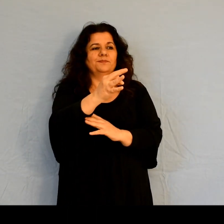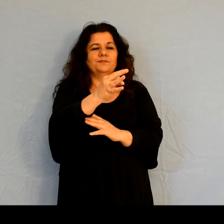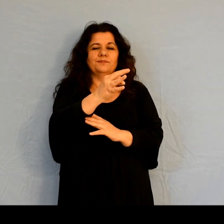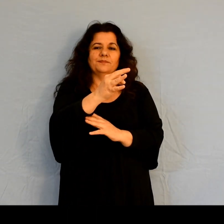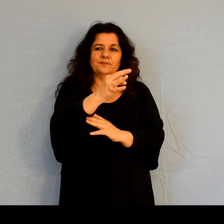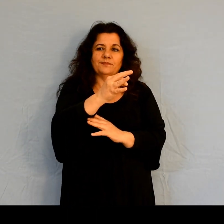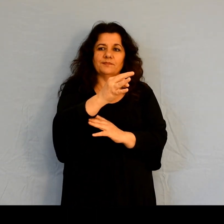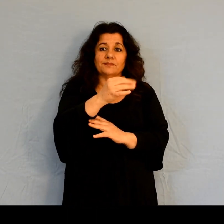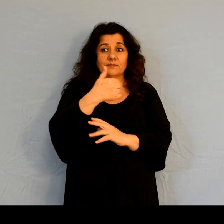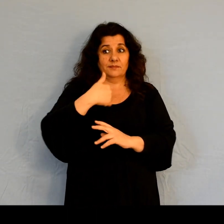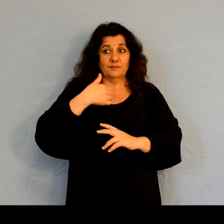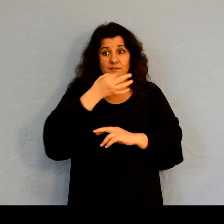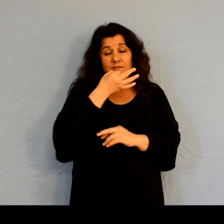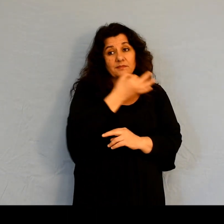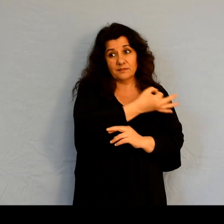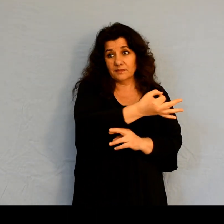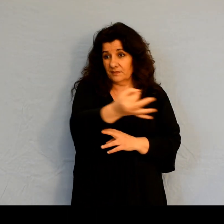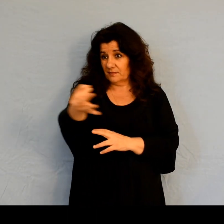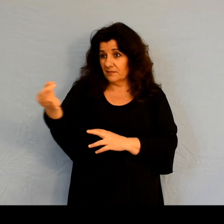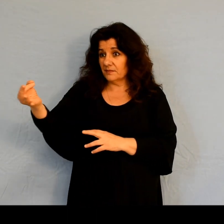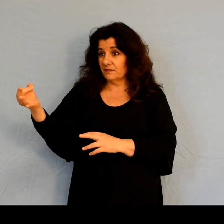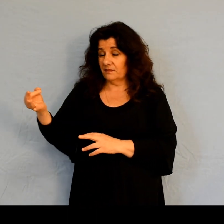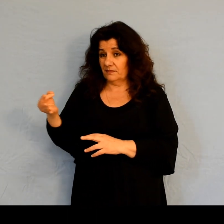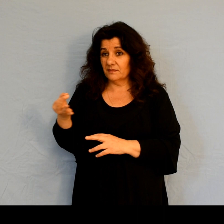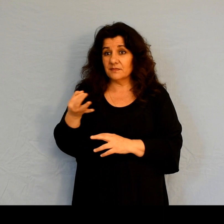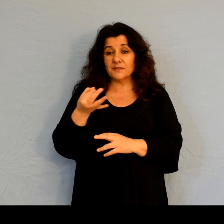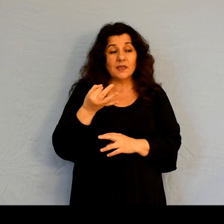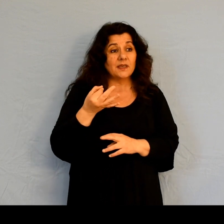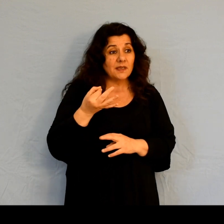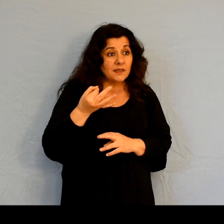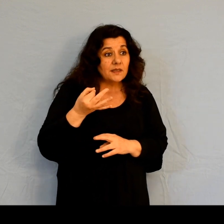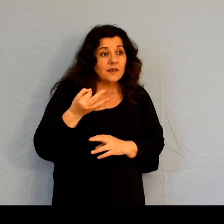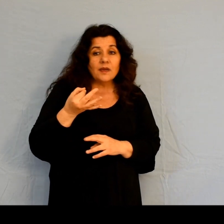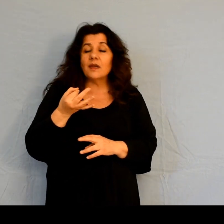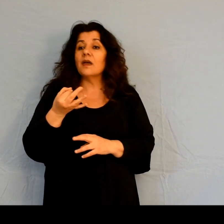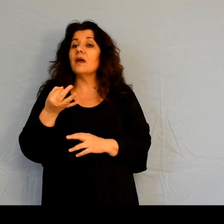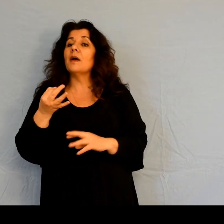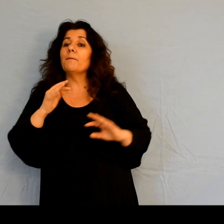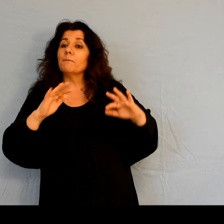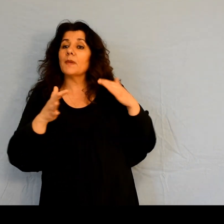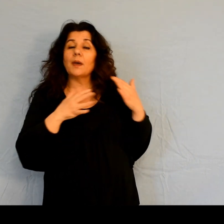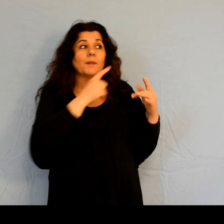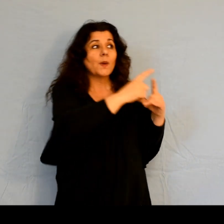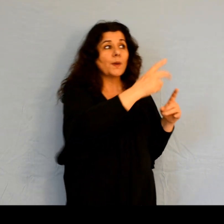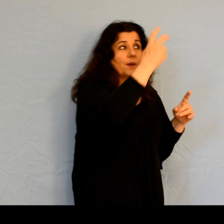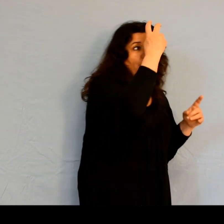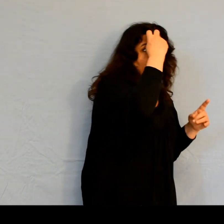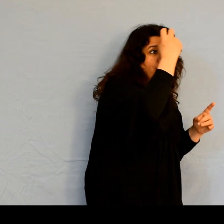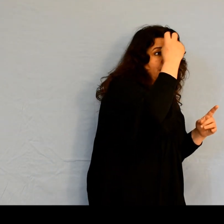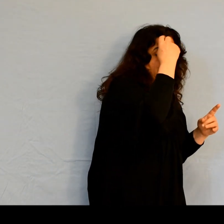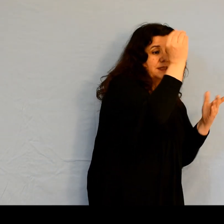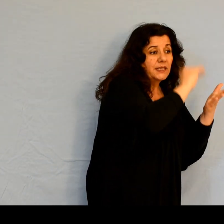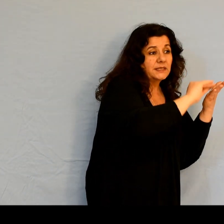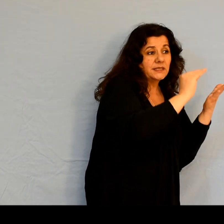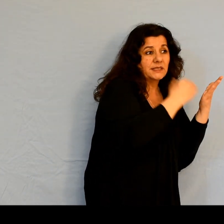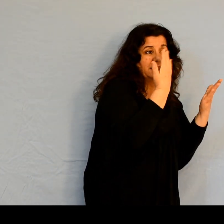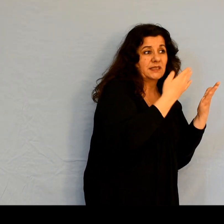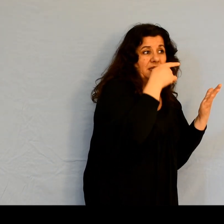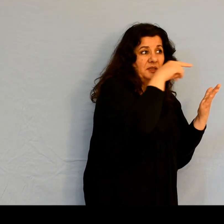Je vous le dis en effet, si votre justice ne surpasse pas celle des scribes et des pharisiens,